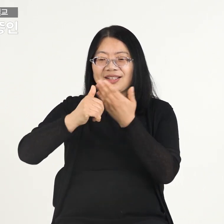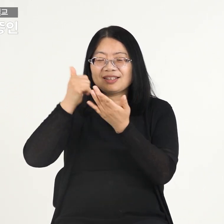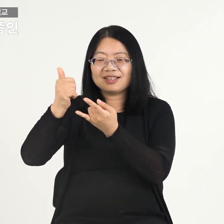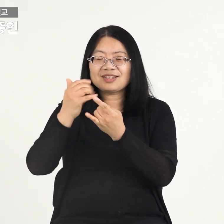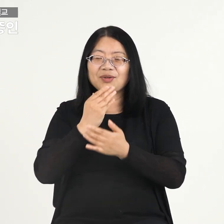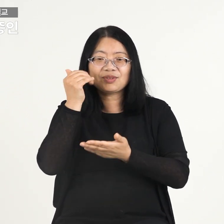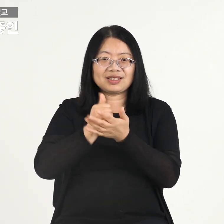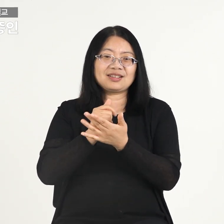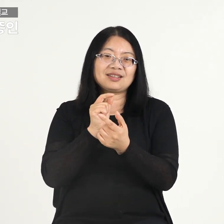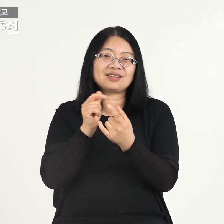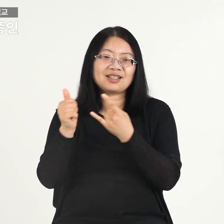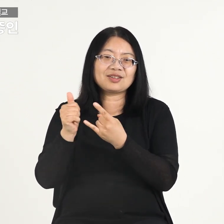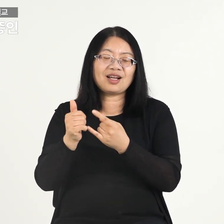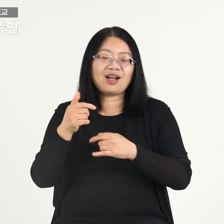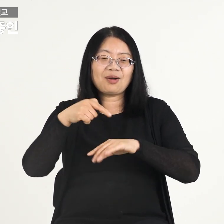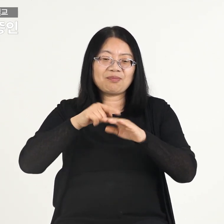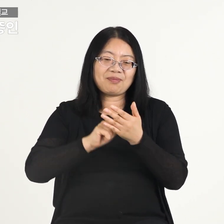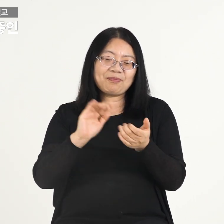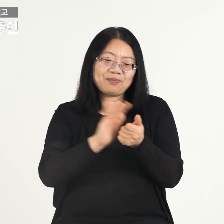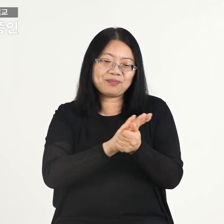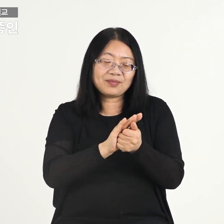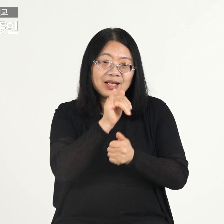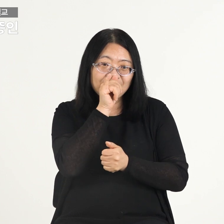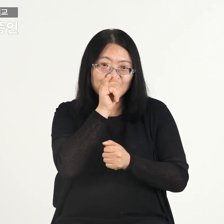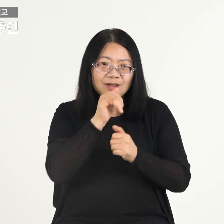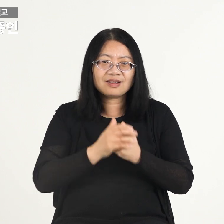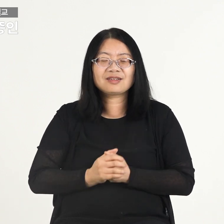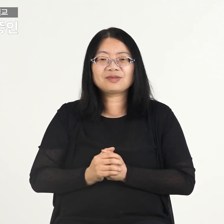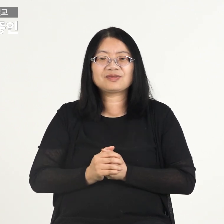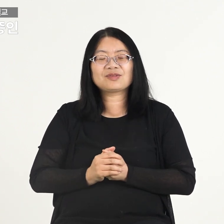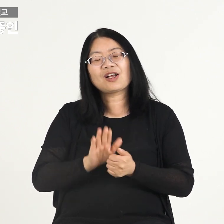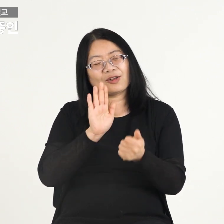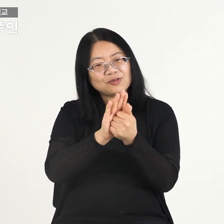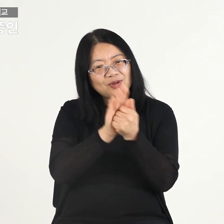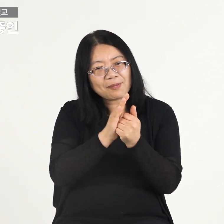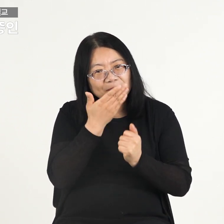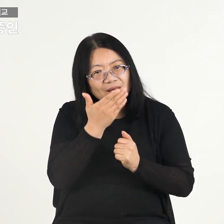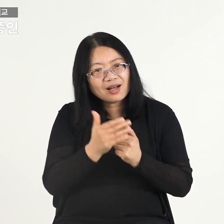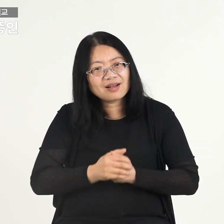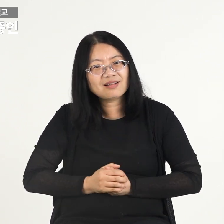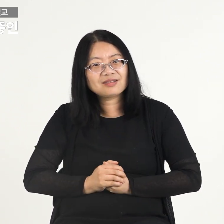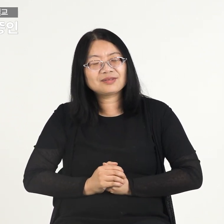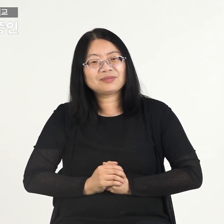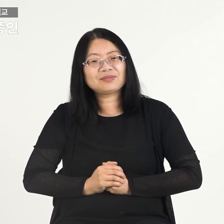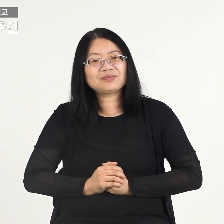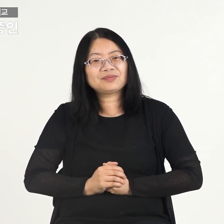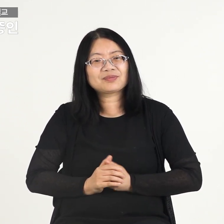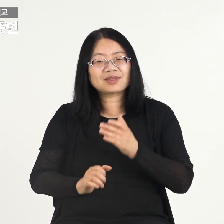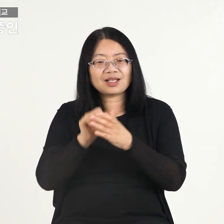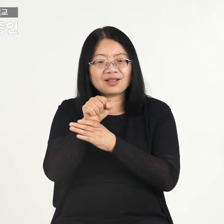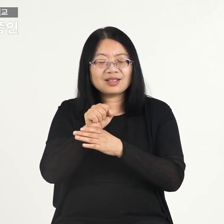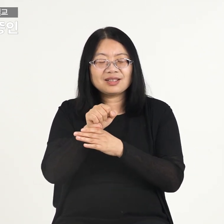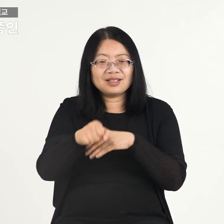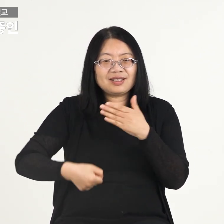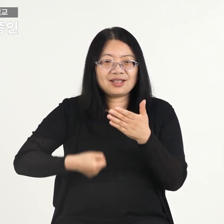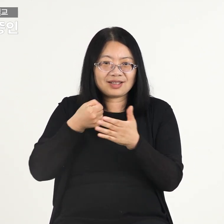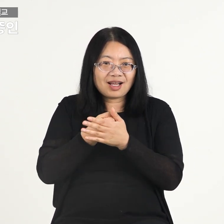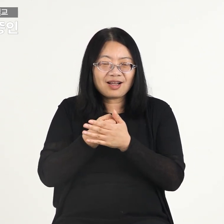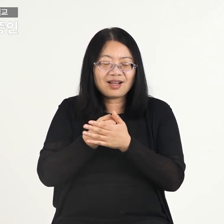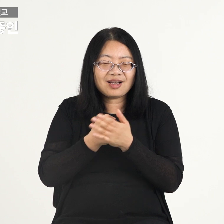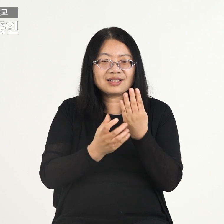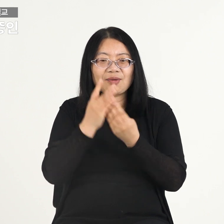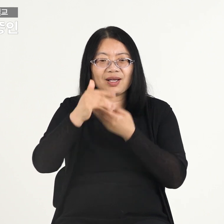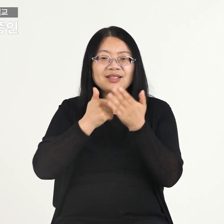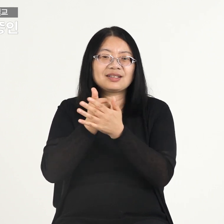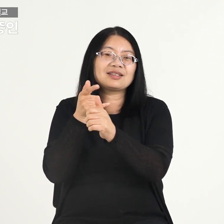성령님이 마음을 만지시고 도와주시는 거죠. 결실과 열매는 삼위 하나님이